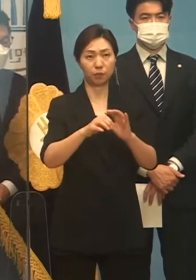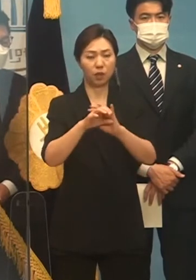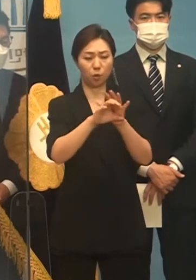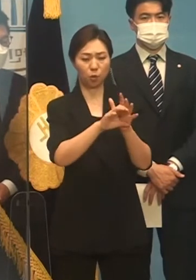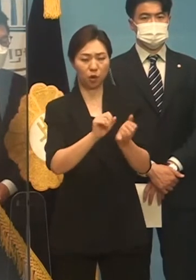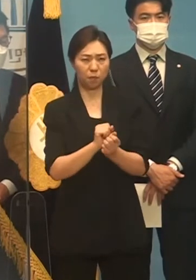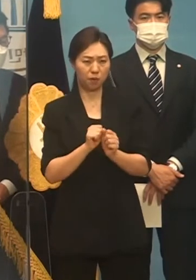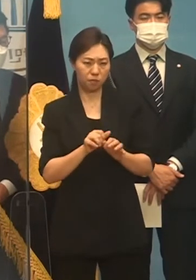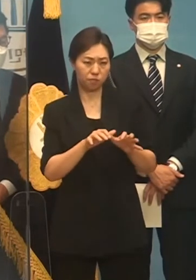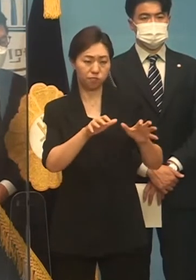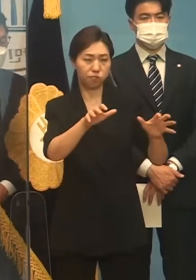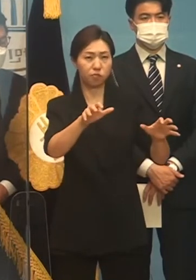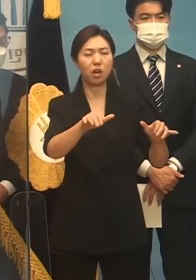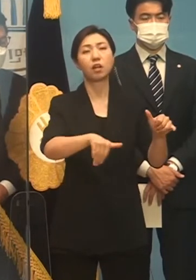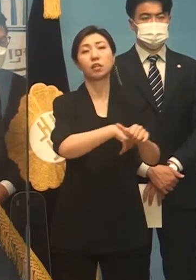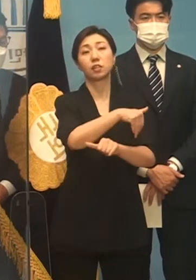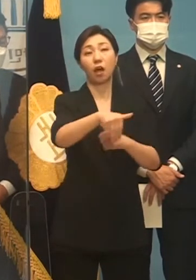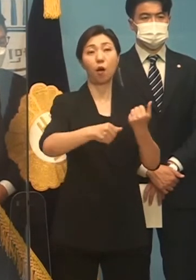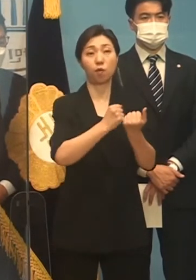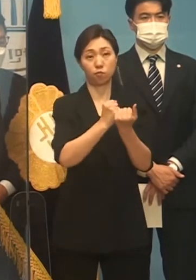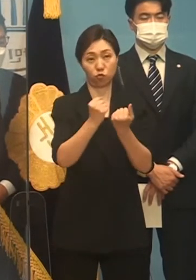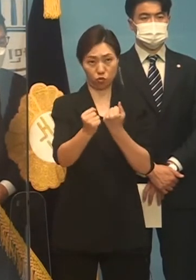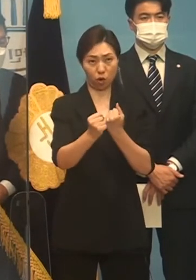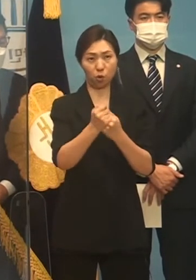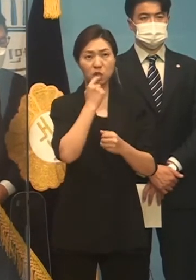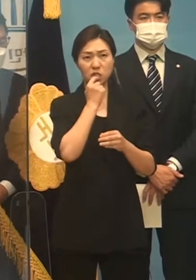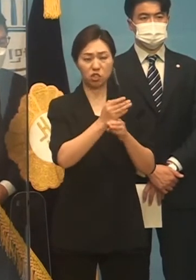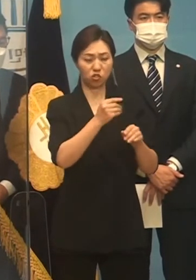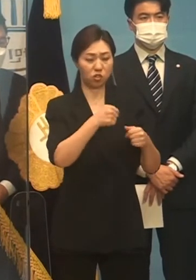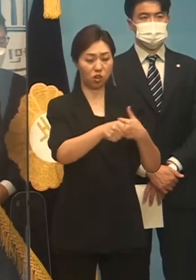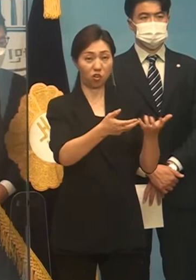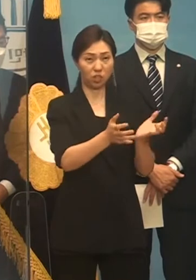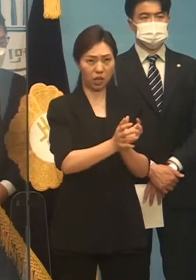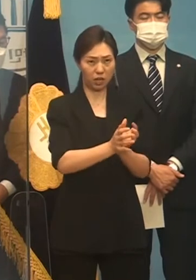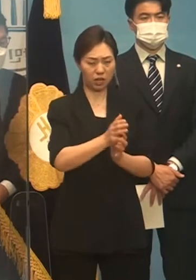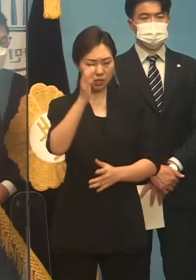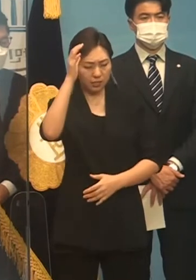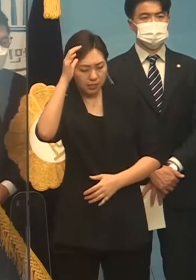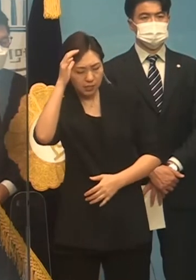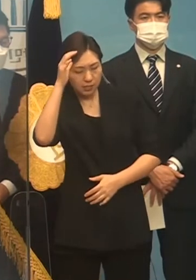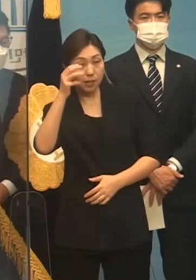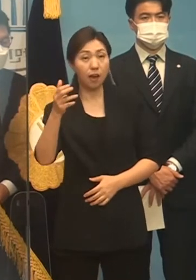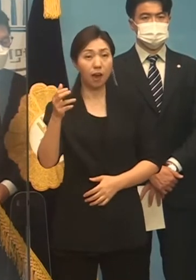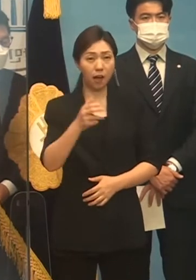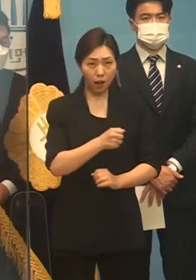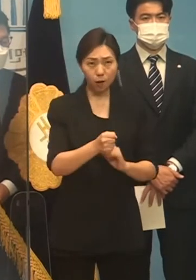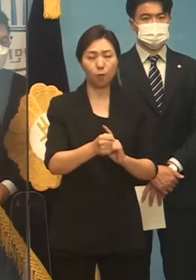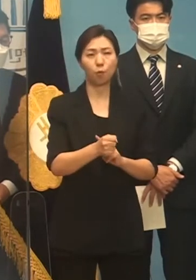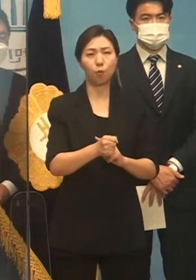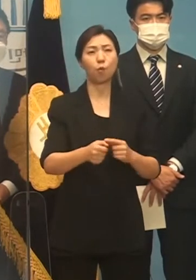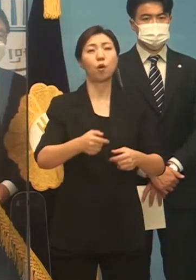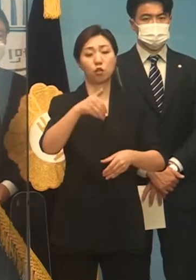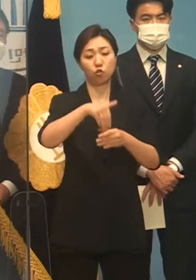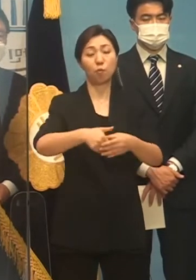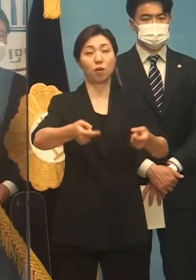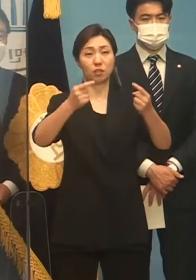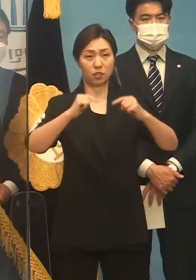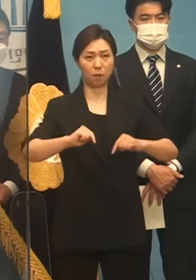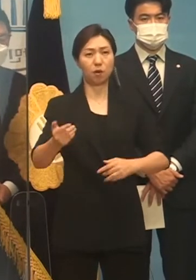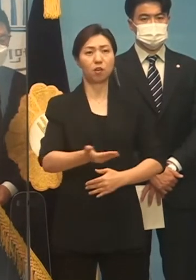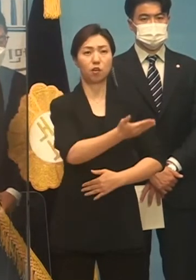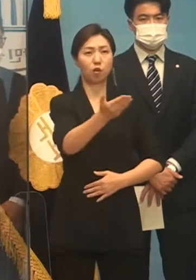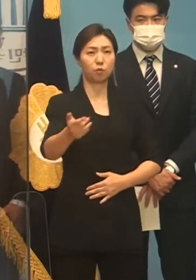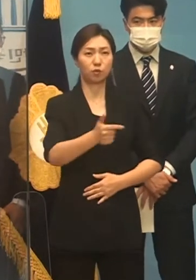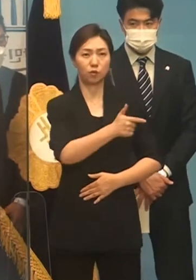재확산으로 힘겨운 시기에도 민주당의 기대를 걸고 참여해 주신 국민들께 머리 숙여